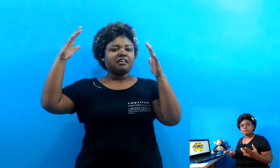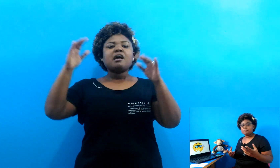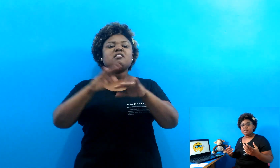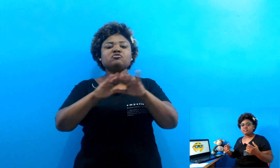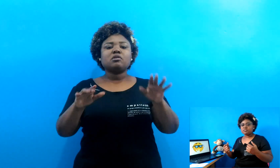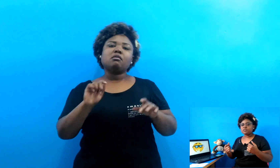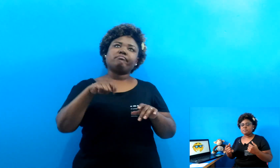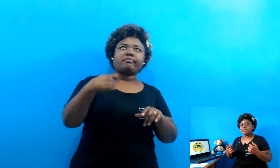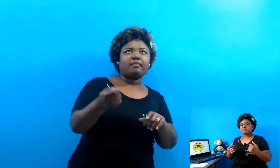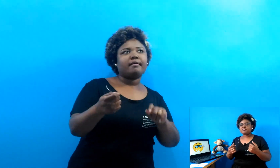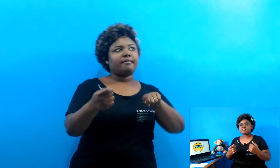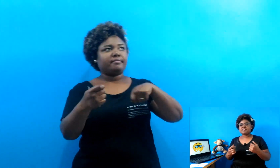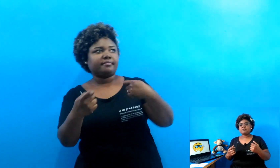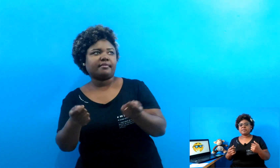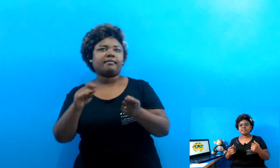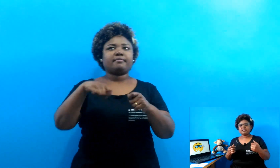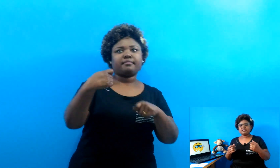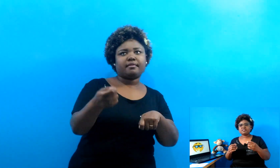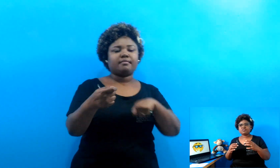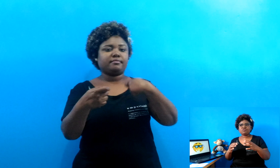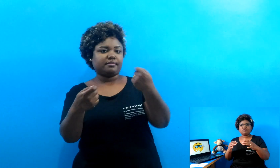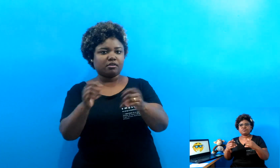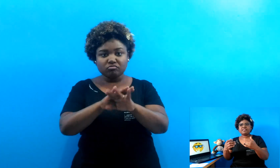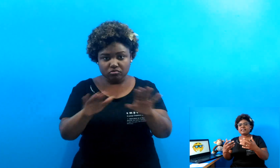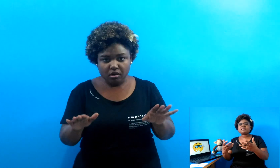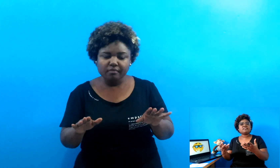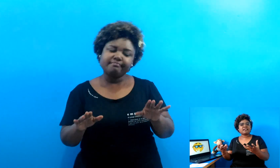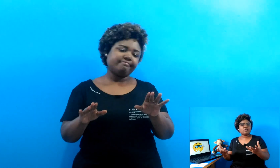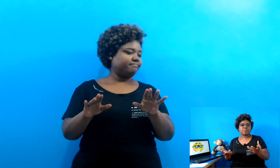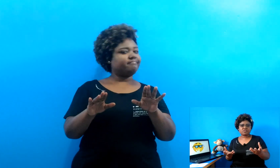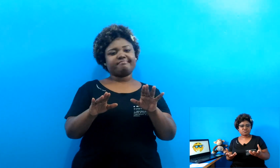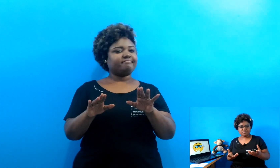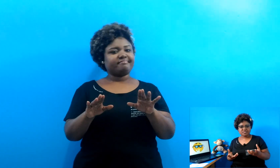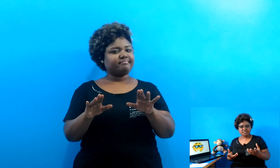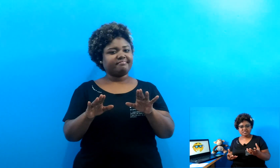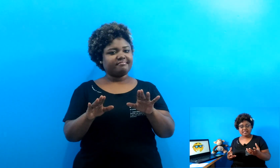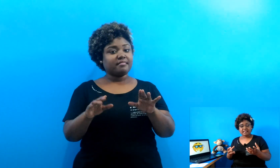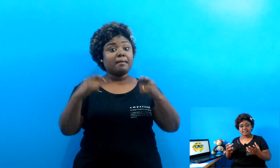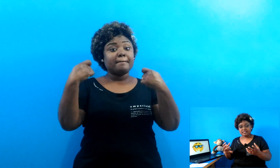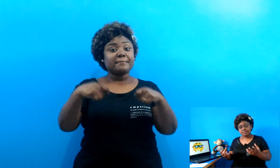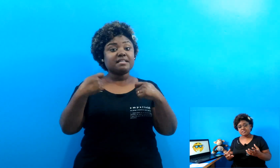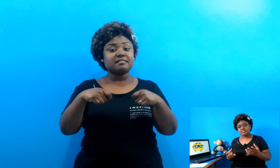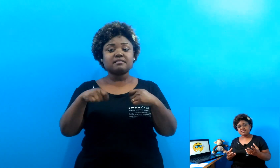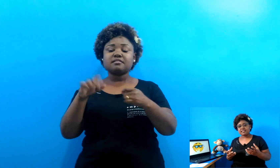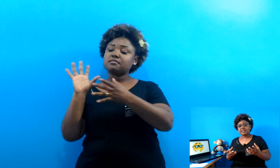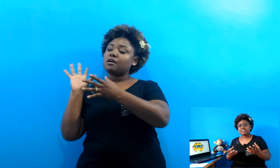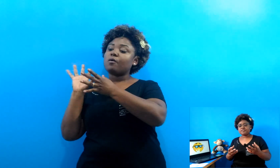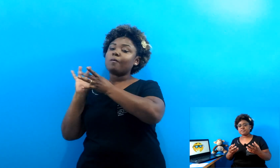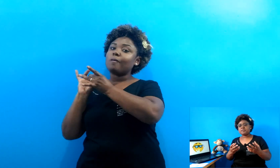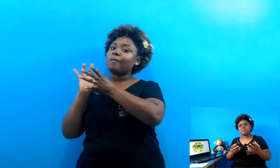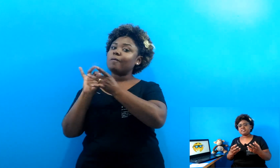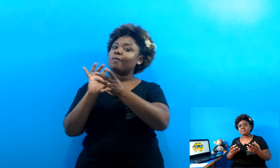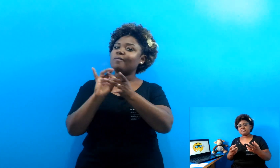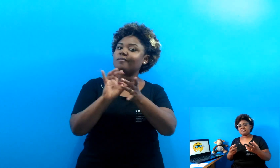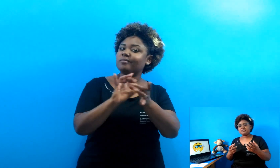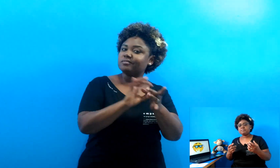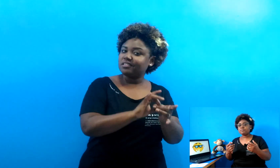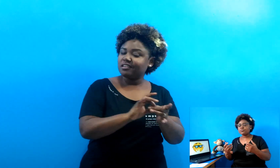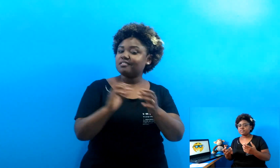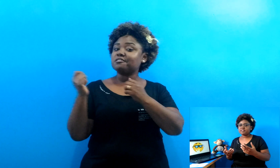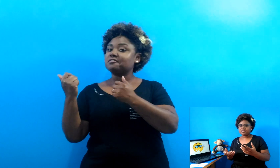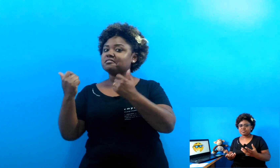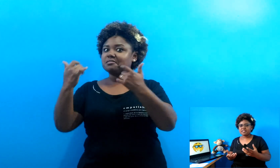pensamento. Então não basta você apenas dar sinal para as coisas. Na língua de sinais, você